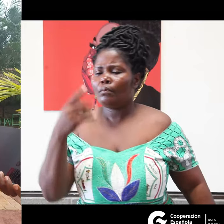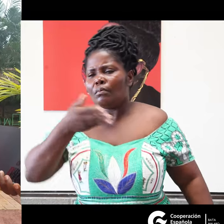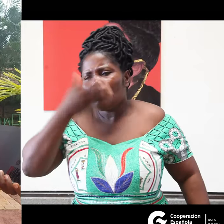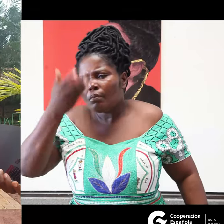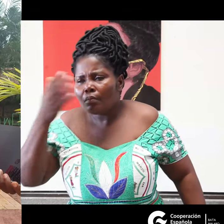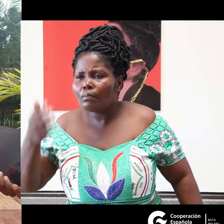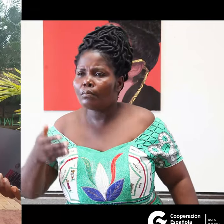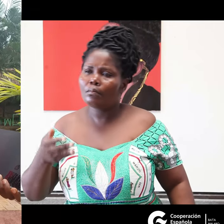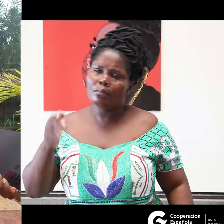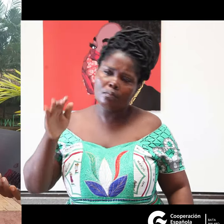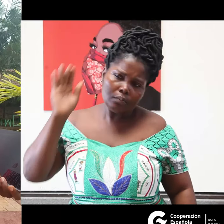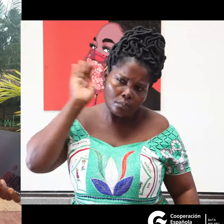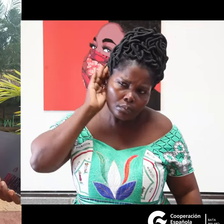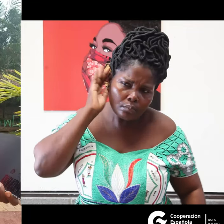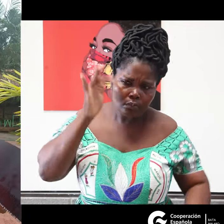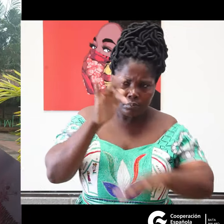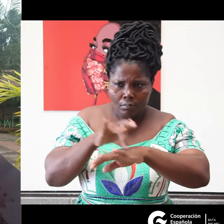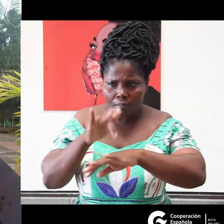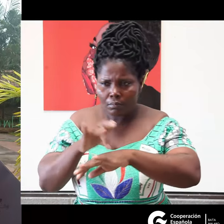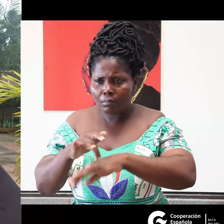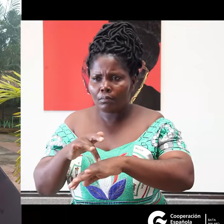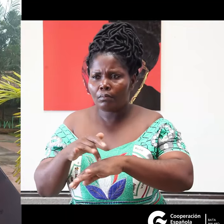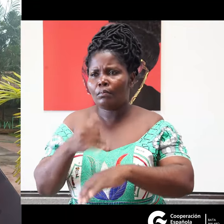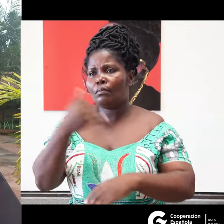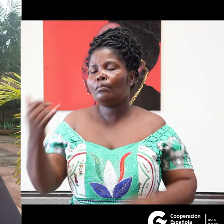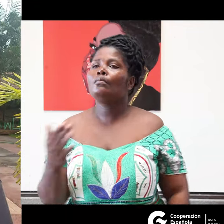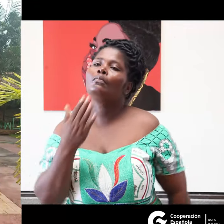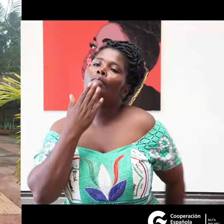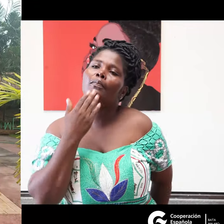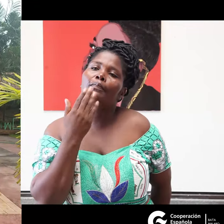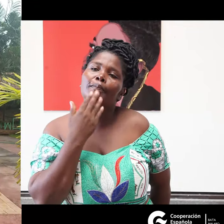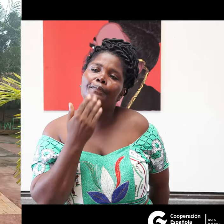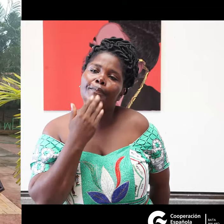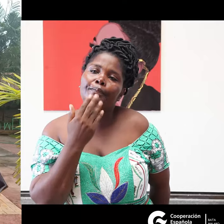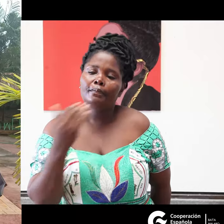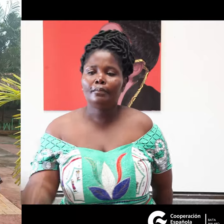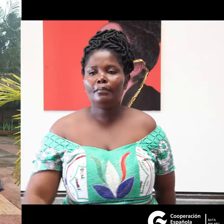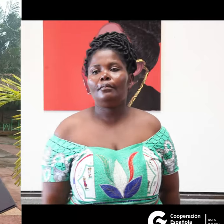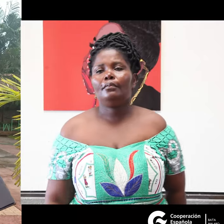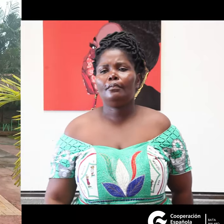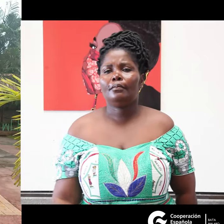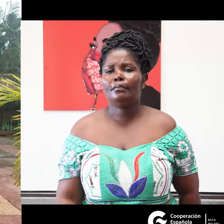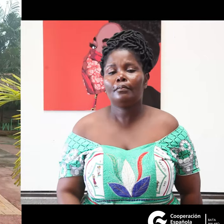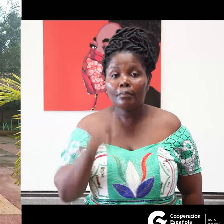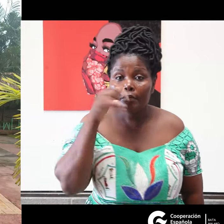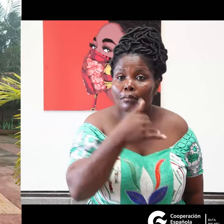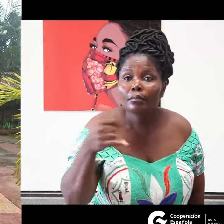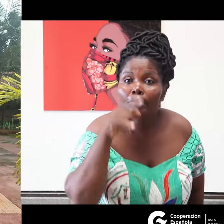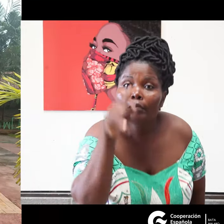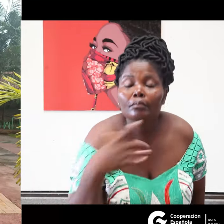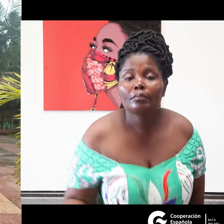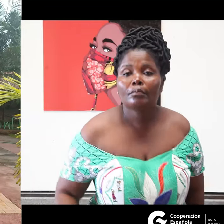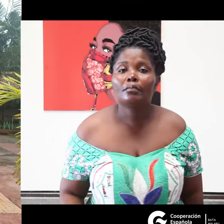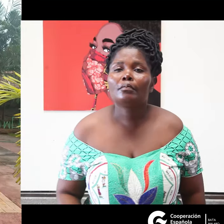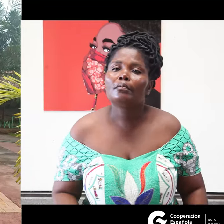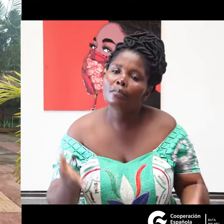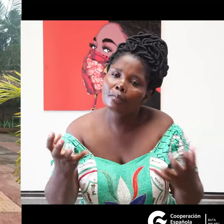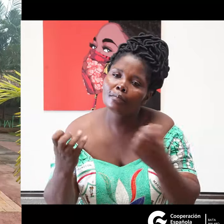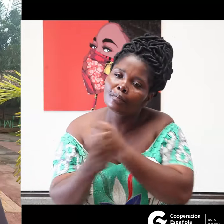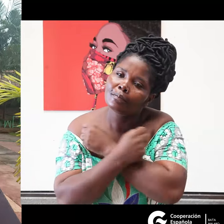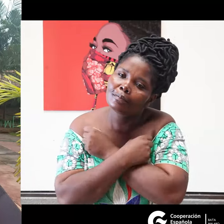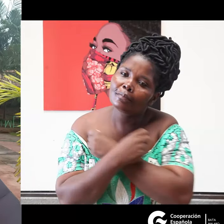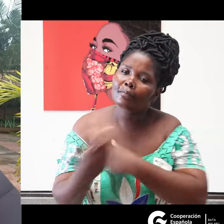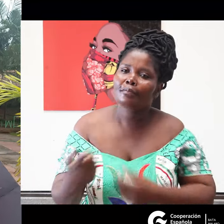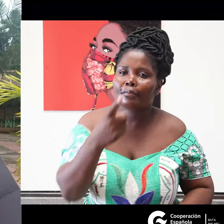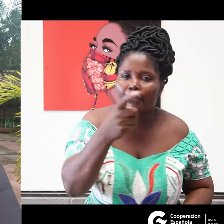oye, los huele, los toca y los saborea. Y tú, querida niña,